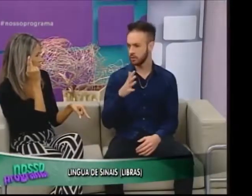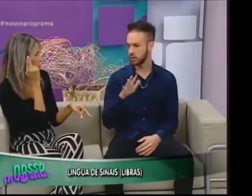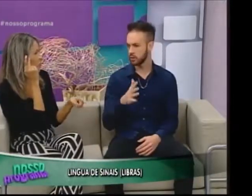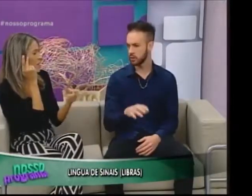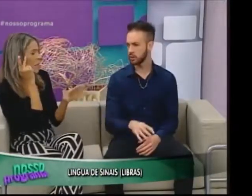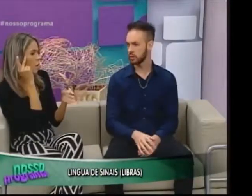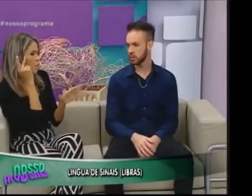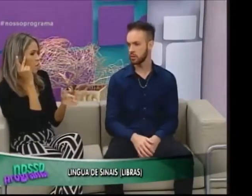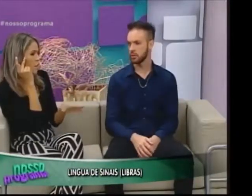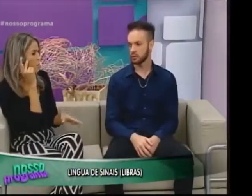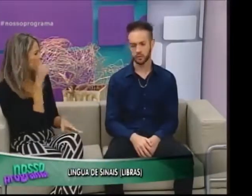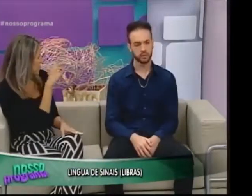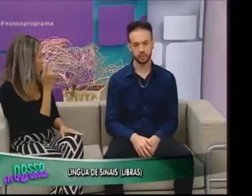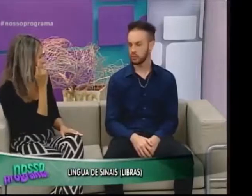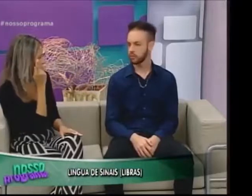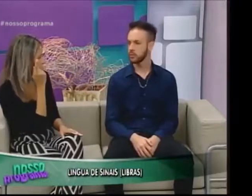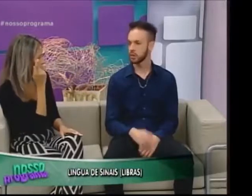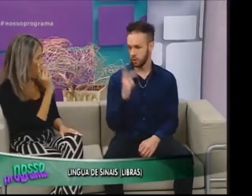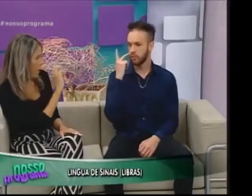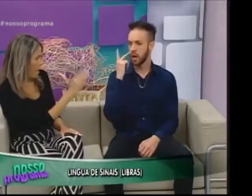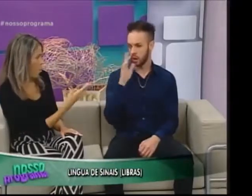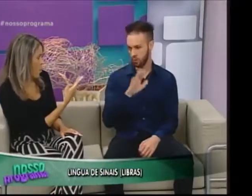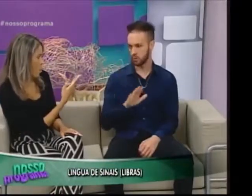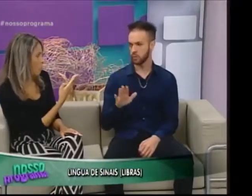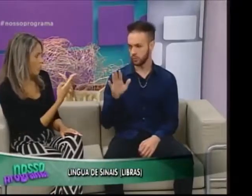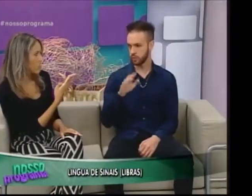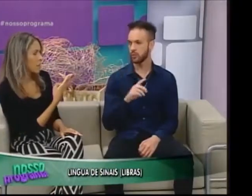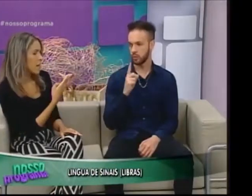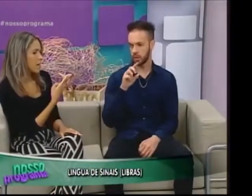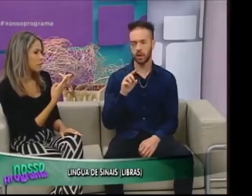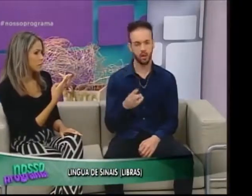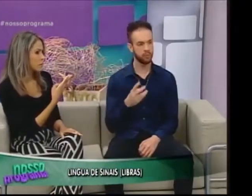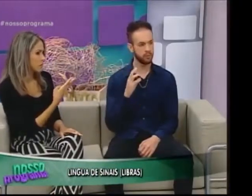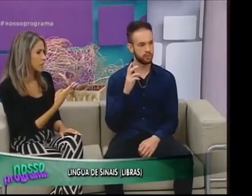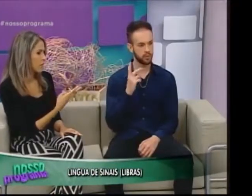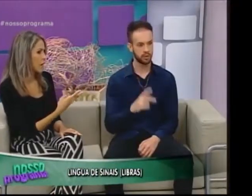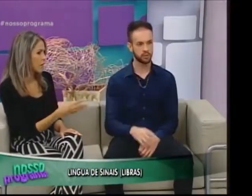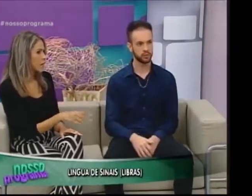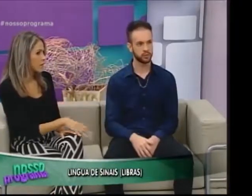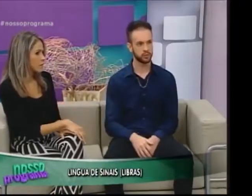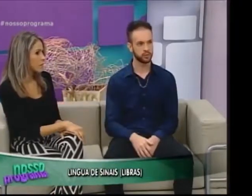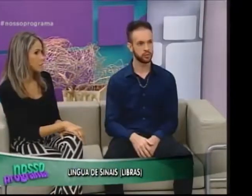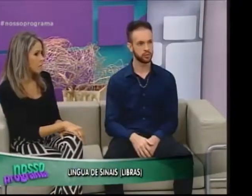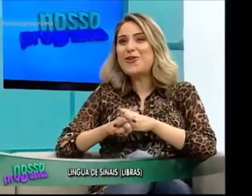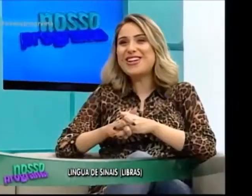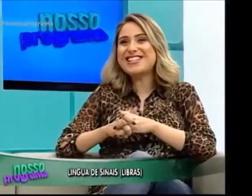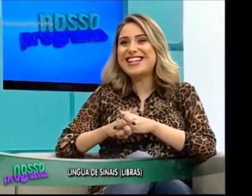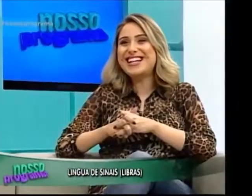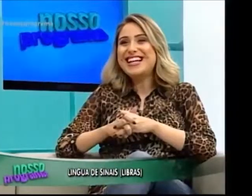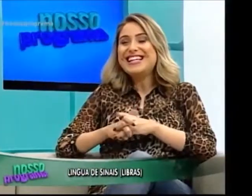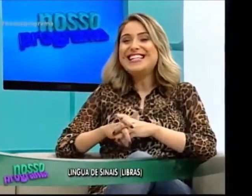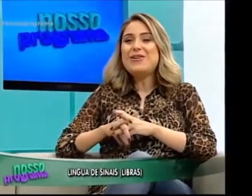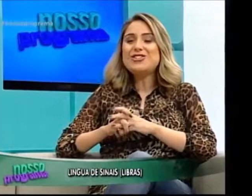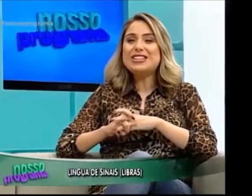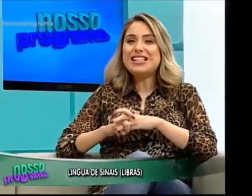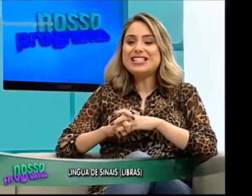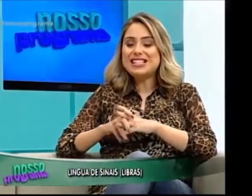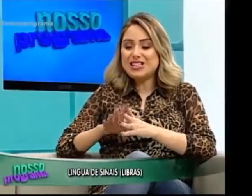1 milhão, mais ou menos. Só no estado? Só no estado de São Paulo. 1 milhão, é muita coisa. E eu acho